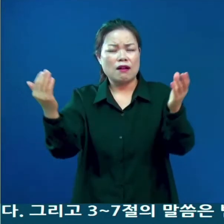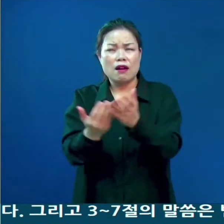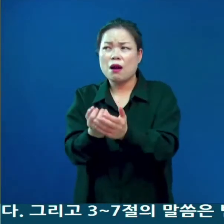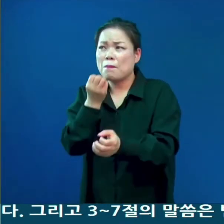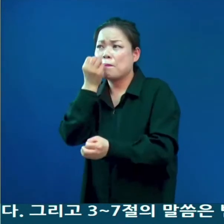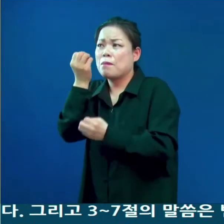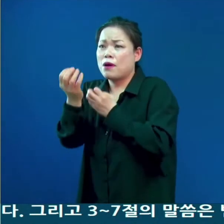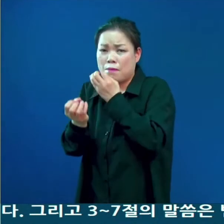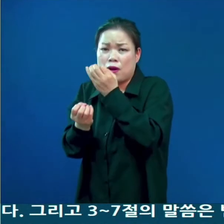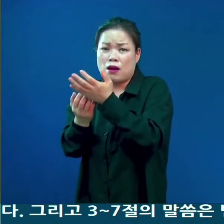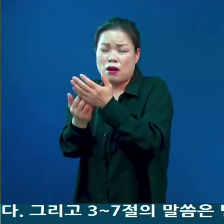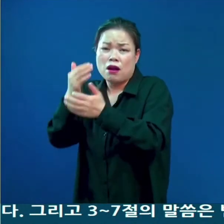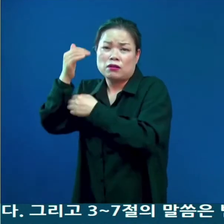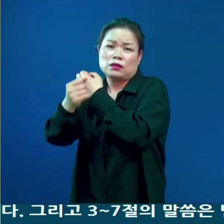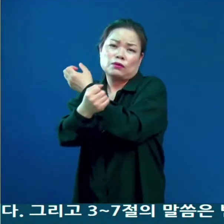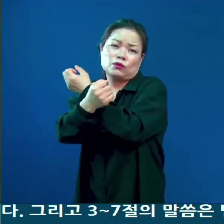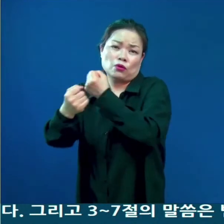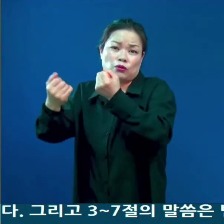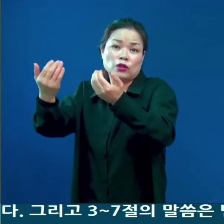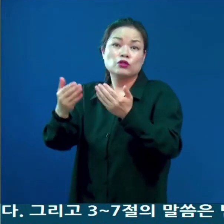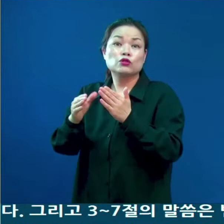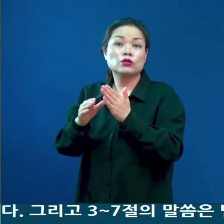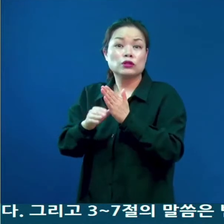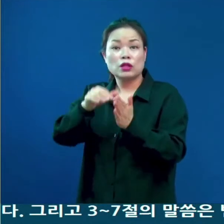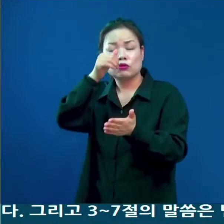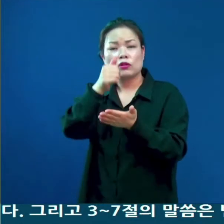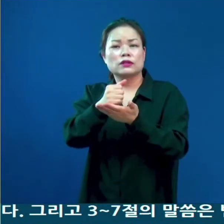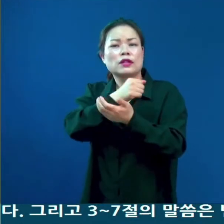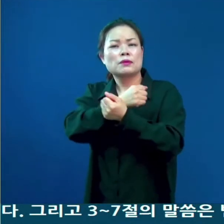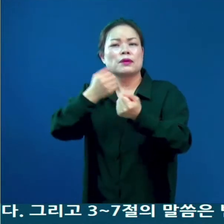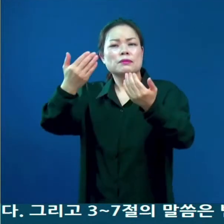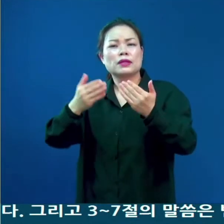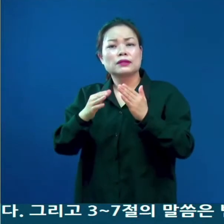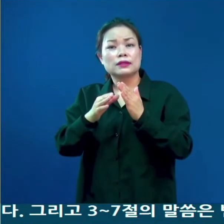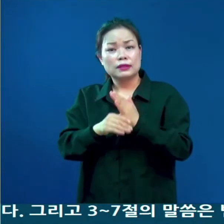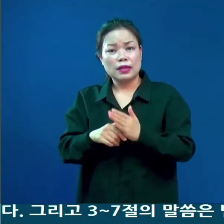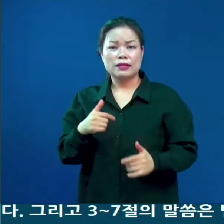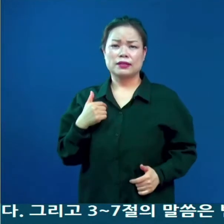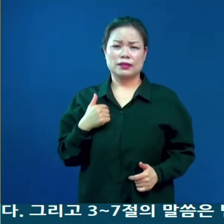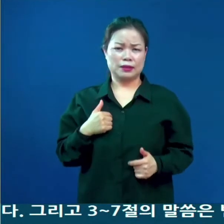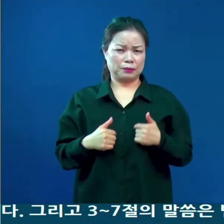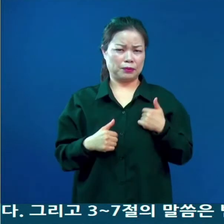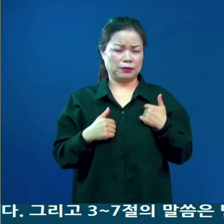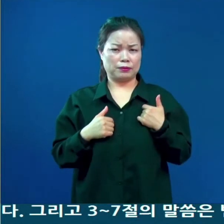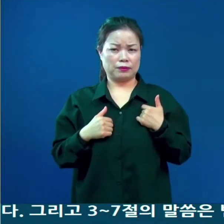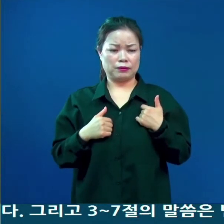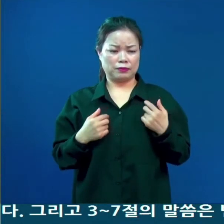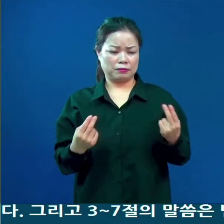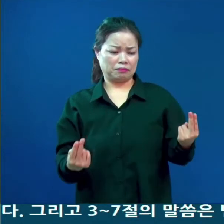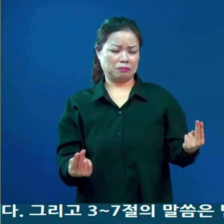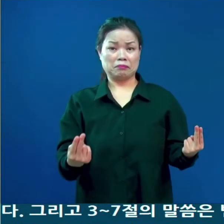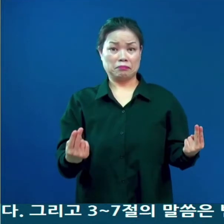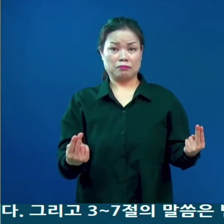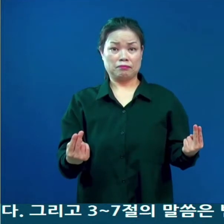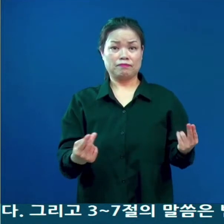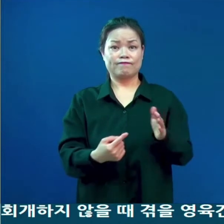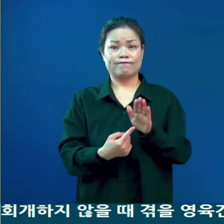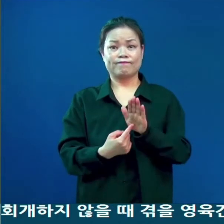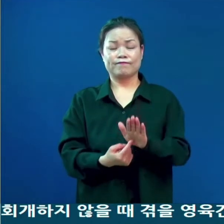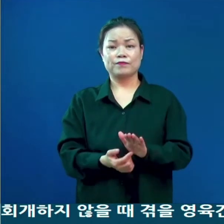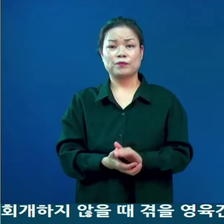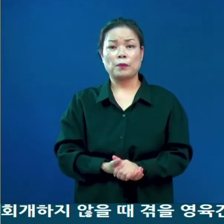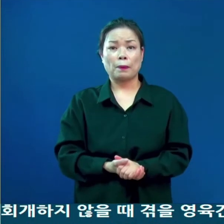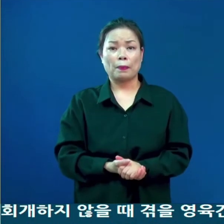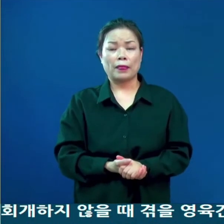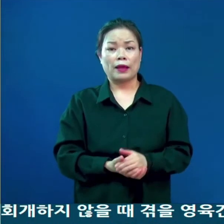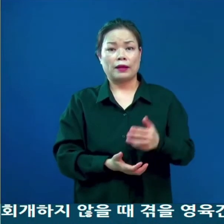토설해놓고 하나님께서 용서해 하셨을 때에 죄 사함을 받았을 때의 그 기쁨, 이게 대조적으로 나타나는 겁니다.